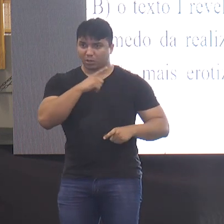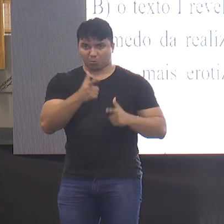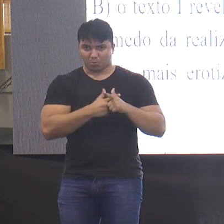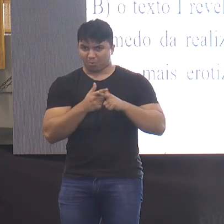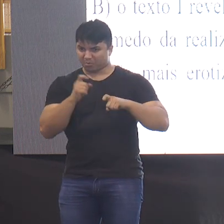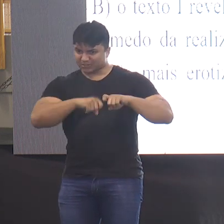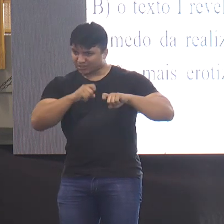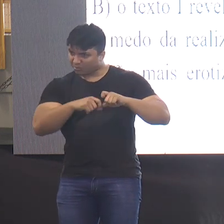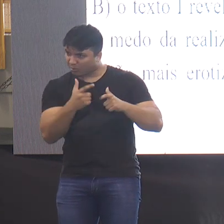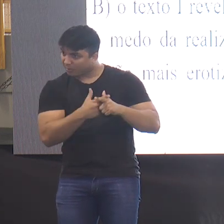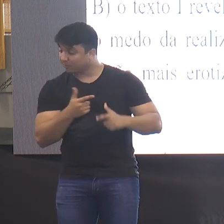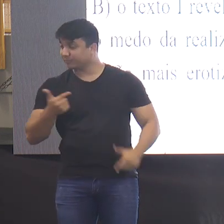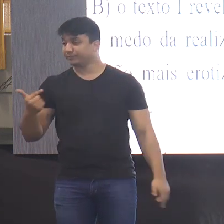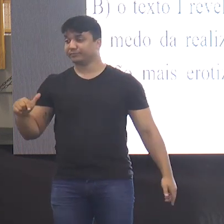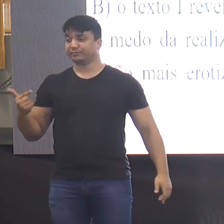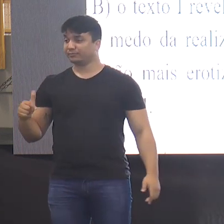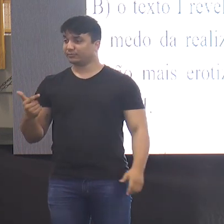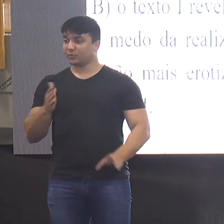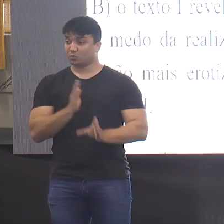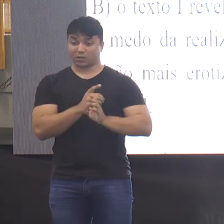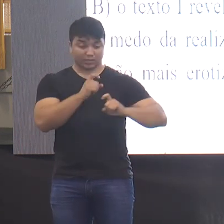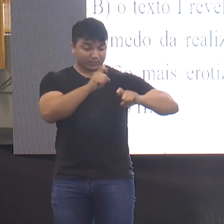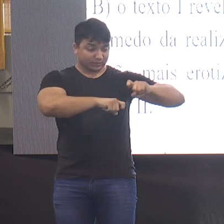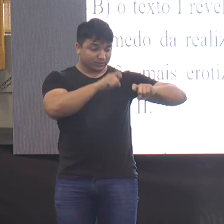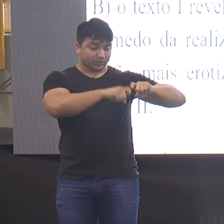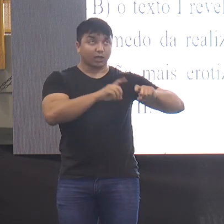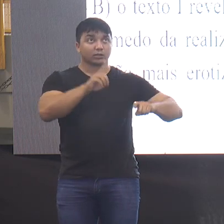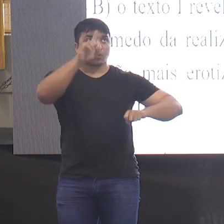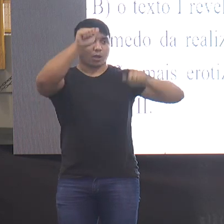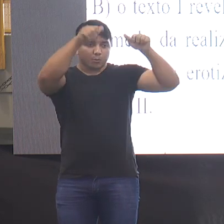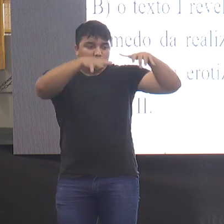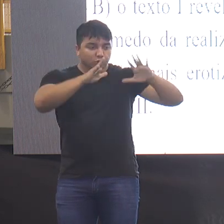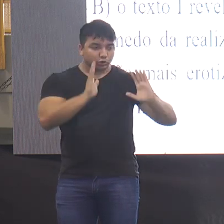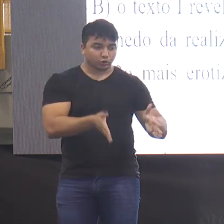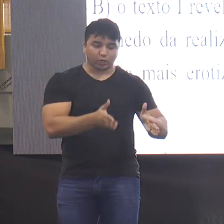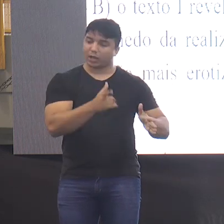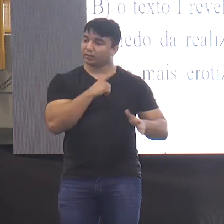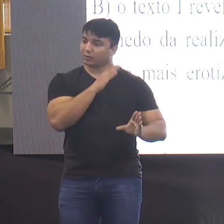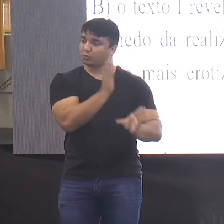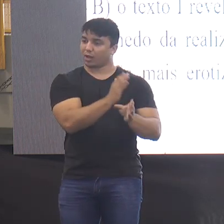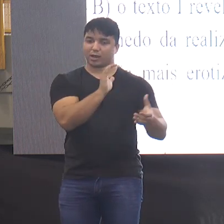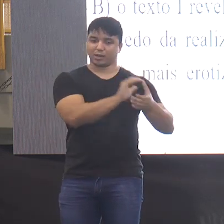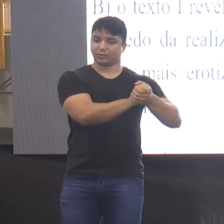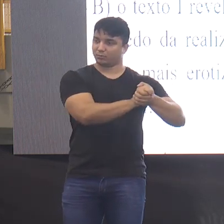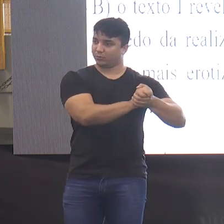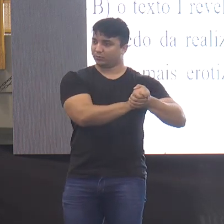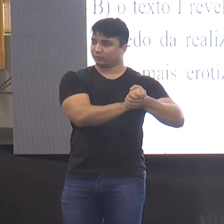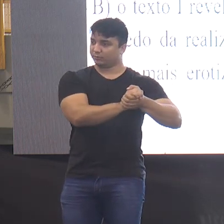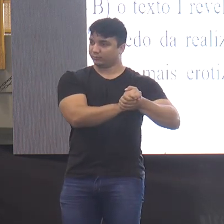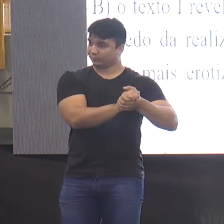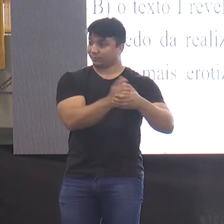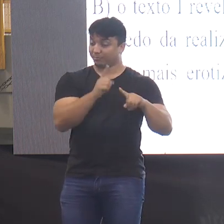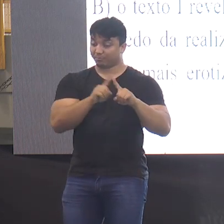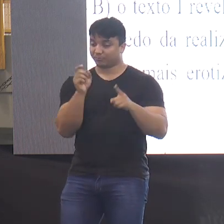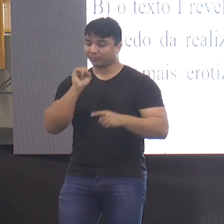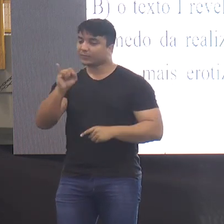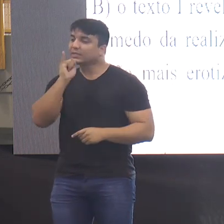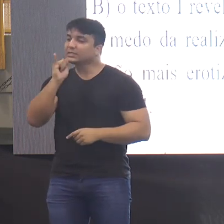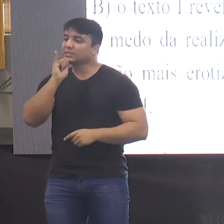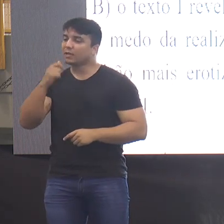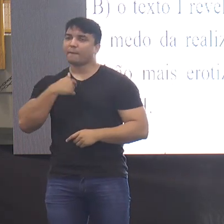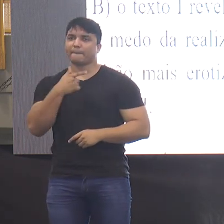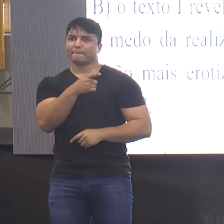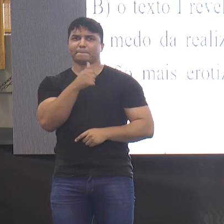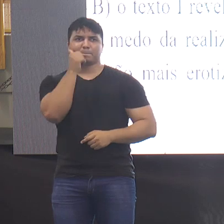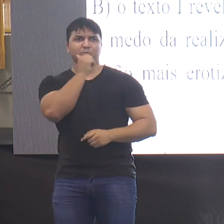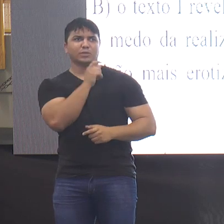problema ele ter sexo? Não. O sexo está abençoado por Deus, pelo laço sagrado do matrimônio. Mas se ele ama a mulher